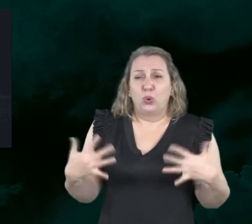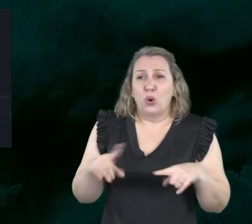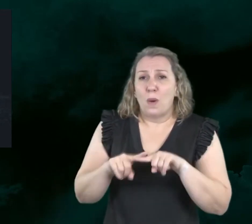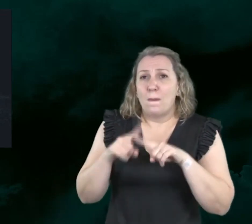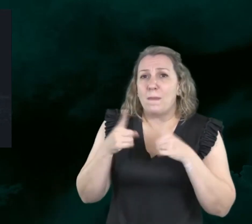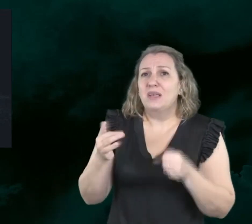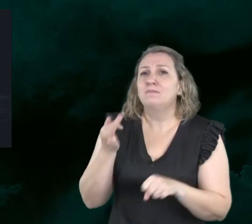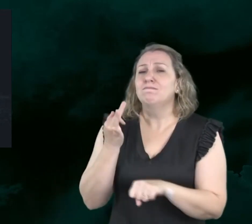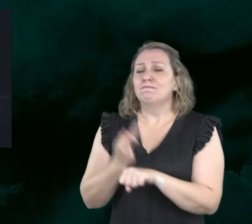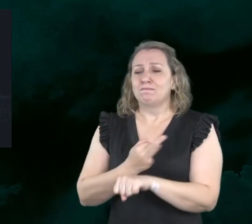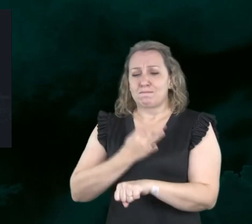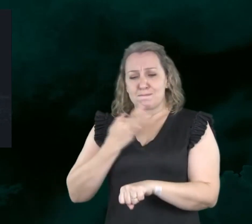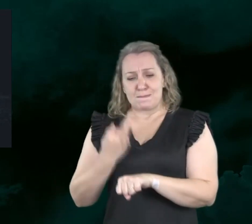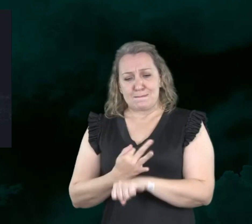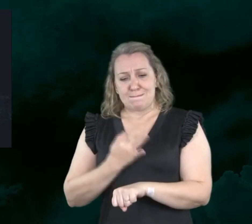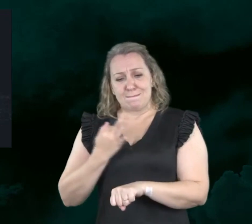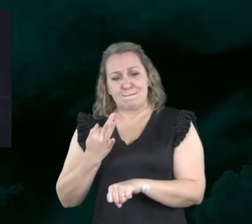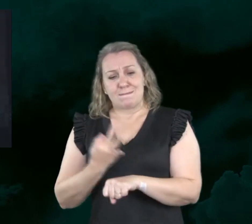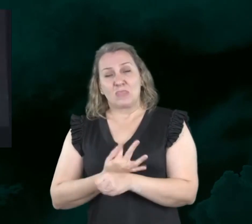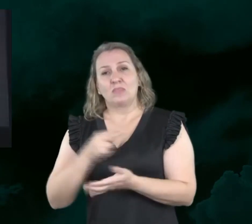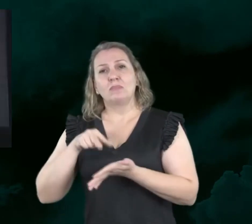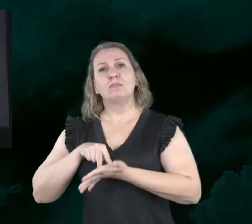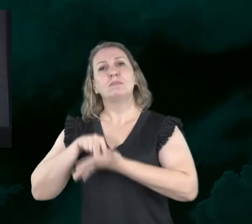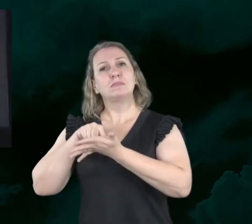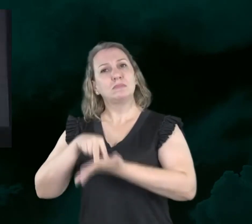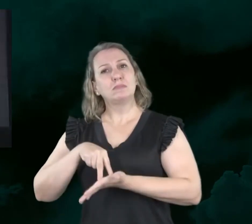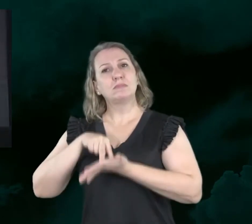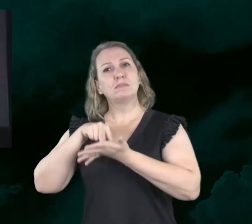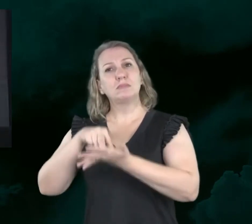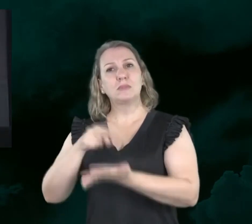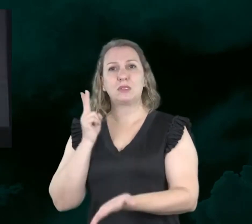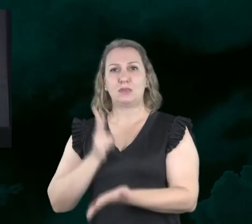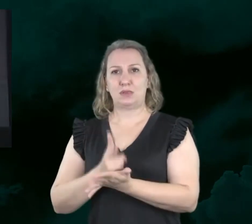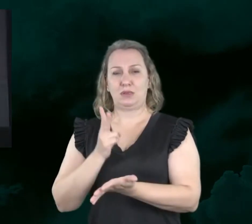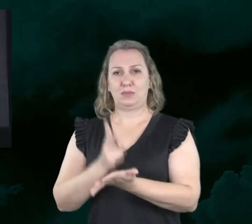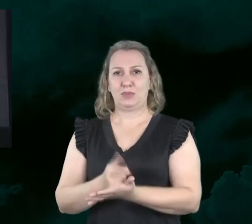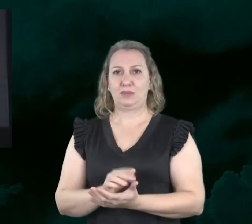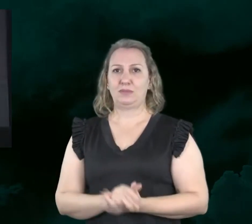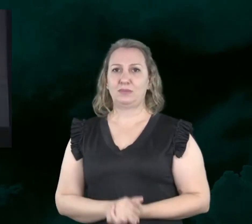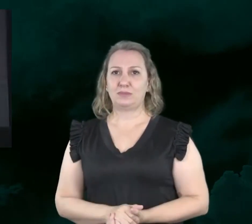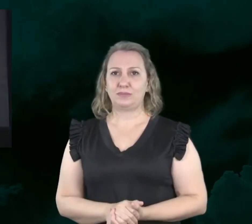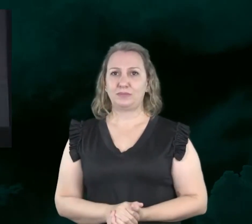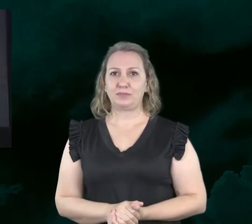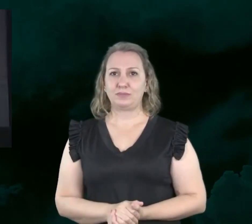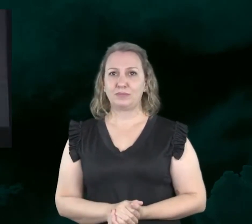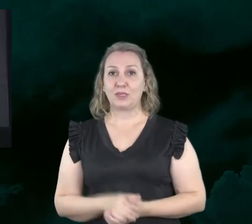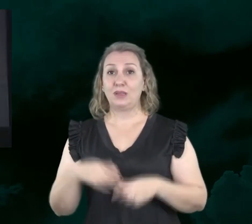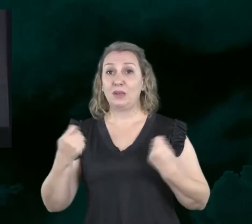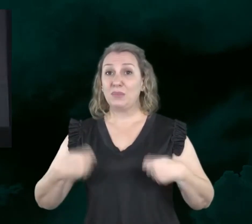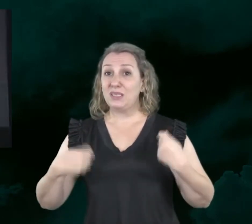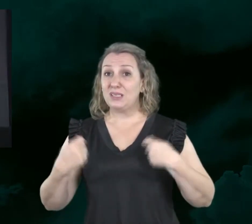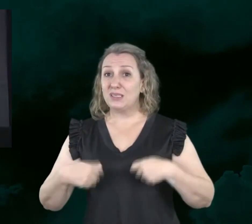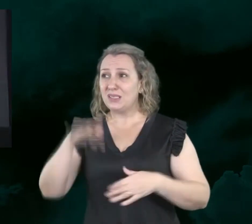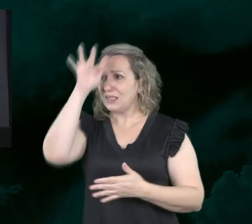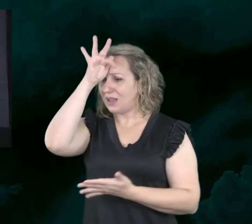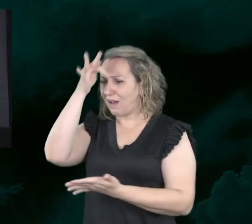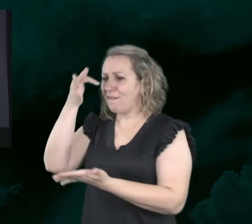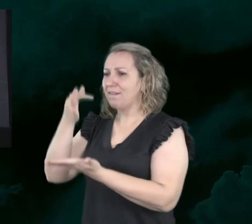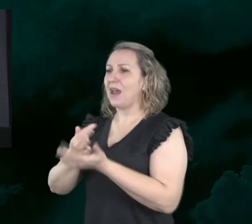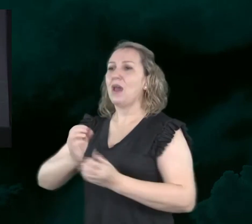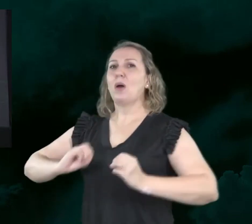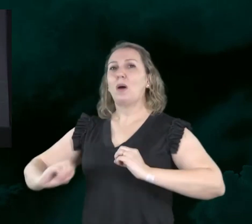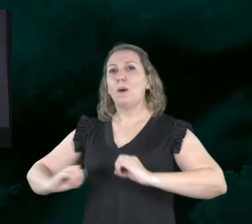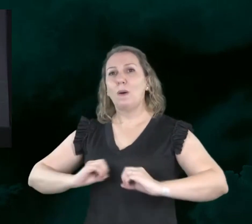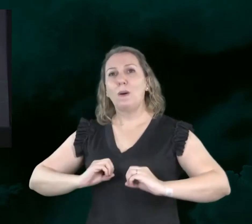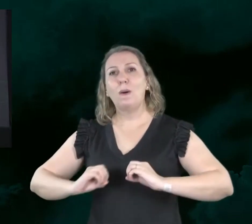nós precisamos da obra de fé, que transforma a nossa pessoa, que traz milagre na nossa